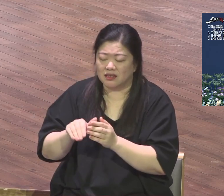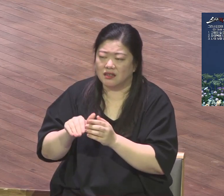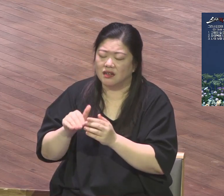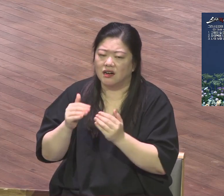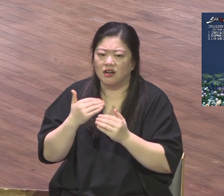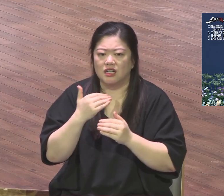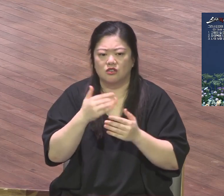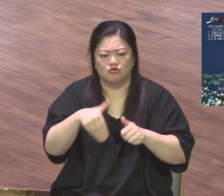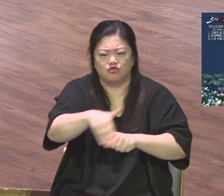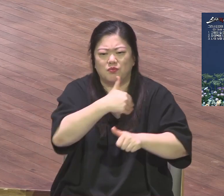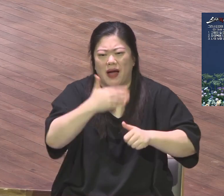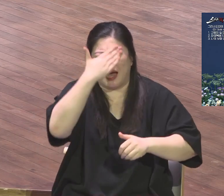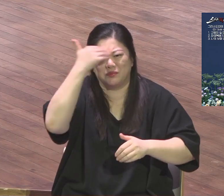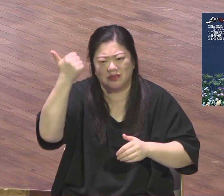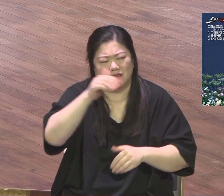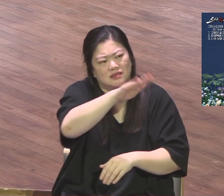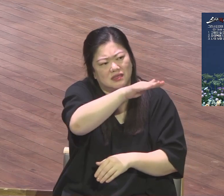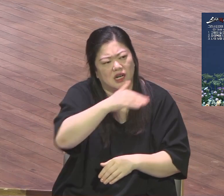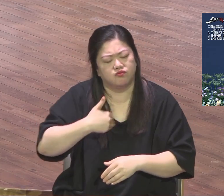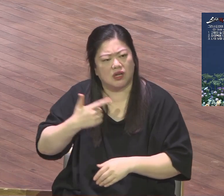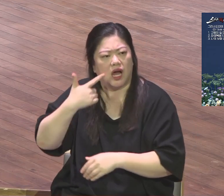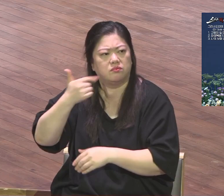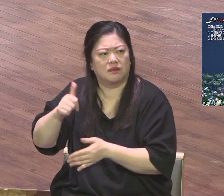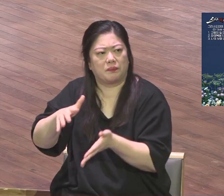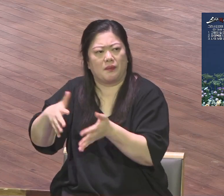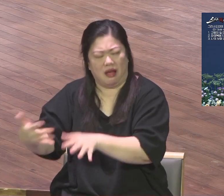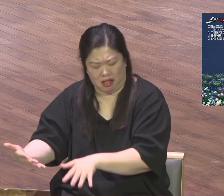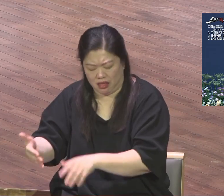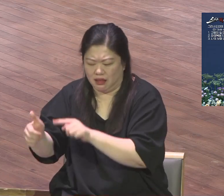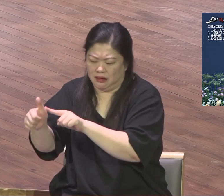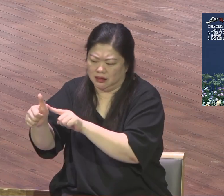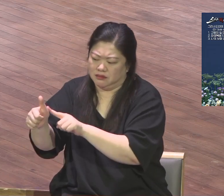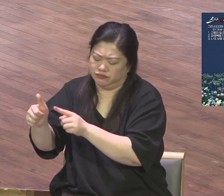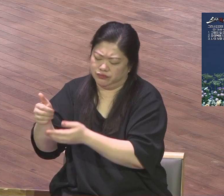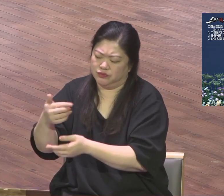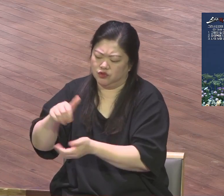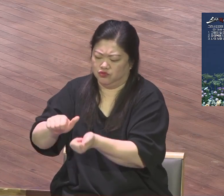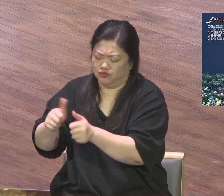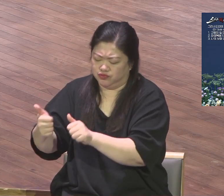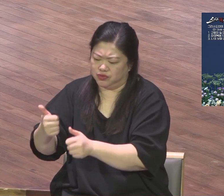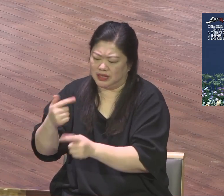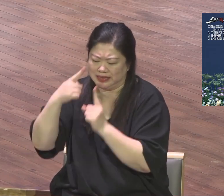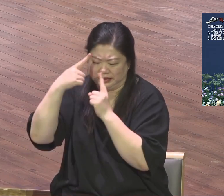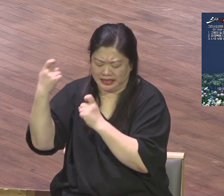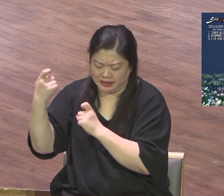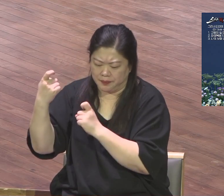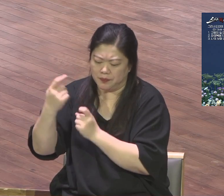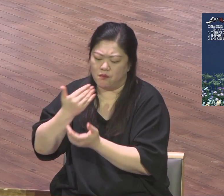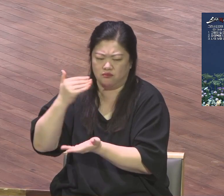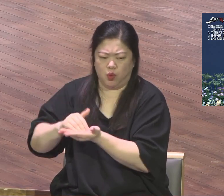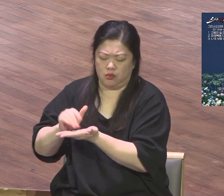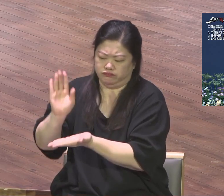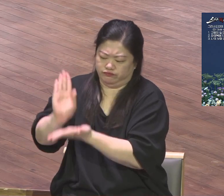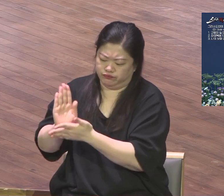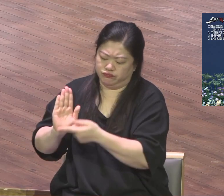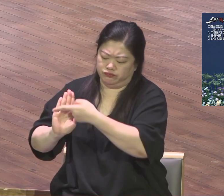찾아갔어요. 부음을 얘기하고 부탁을 드렸더니 그 한학자가